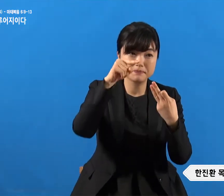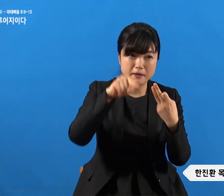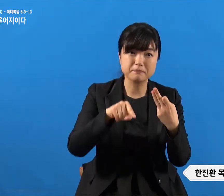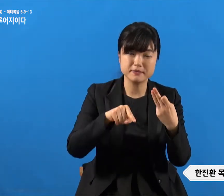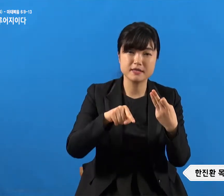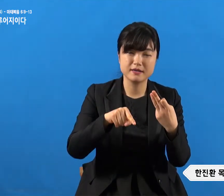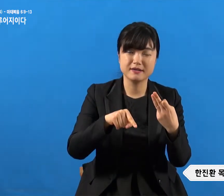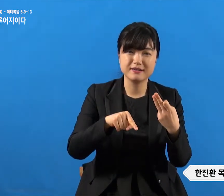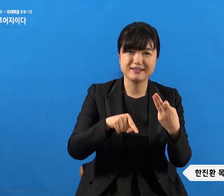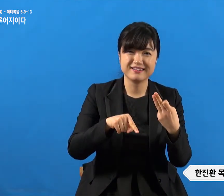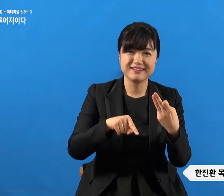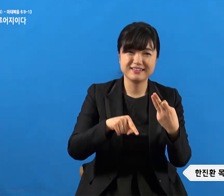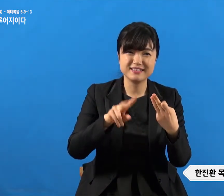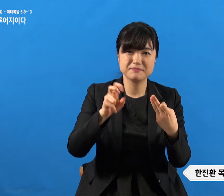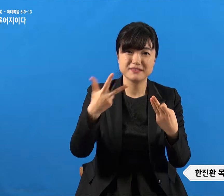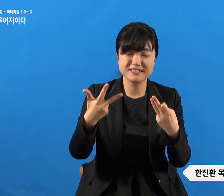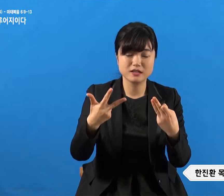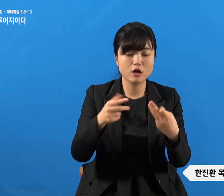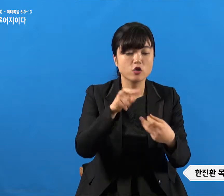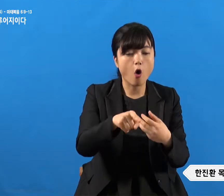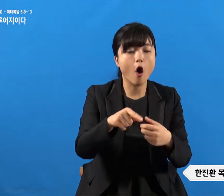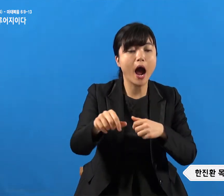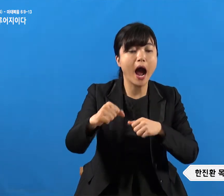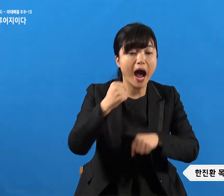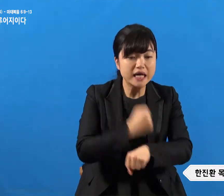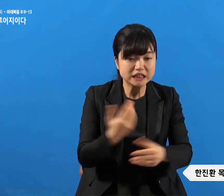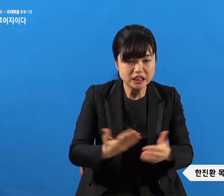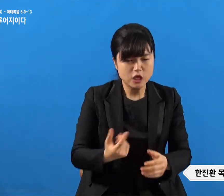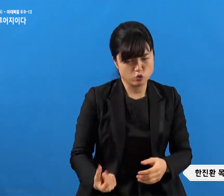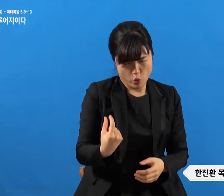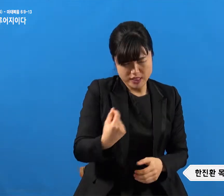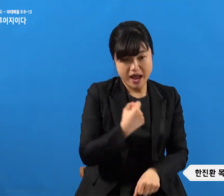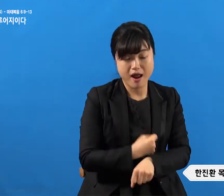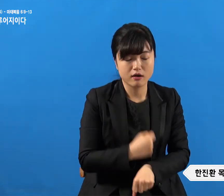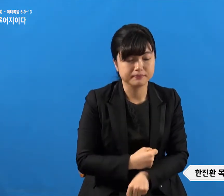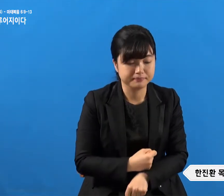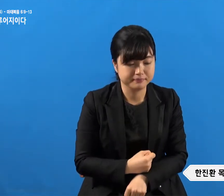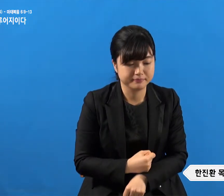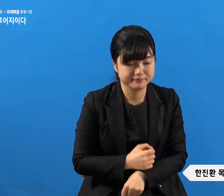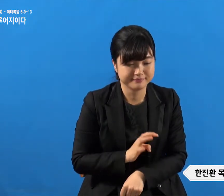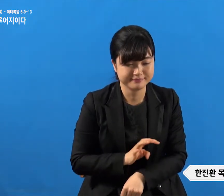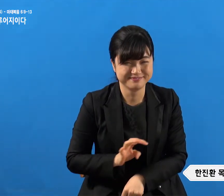13장 27절이 쏙 들어왔습니다. 네 하는 일을 속히 하라.